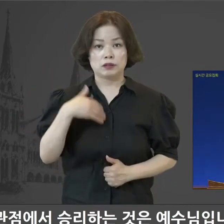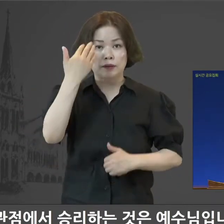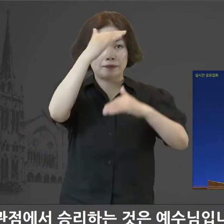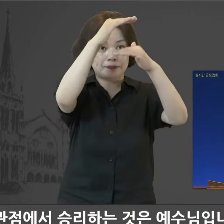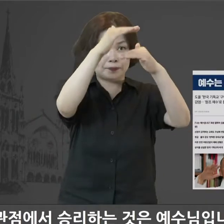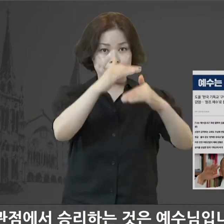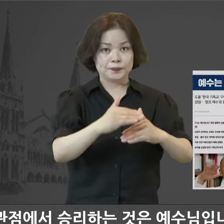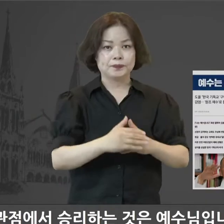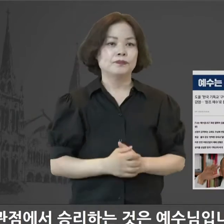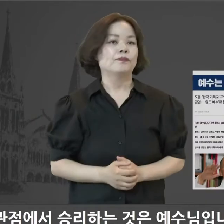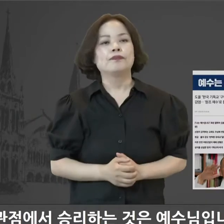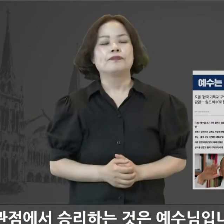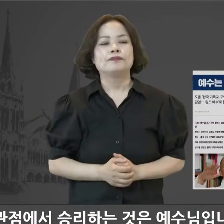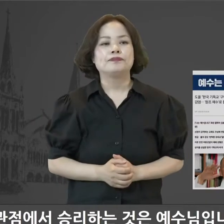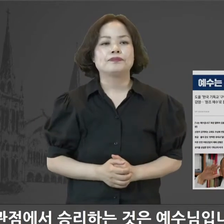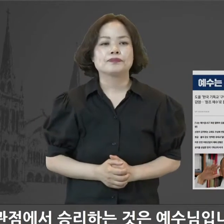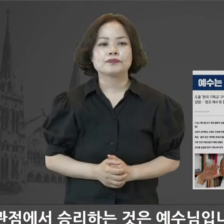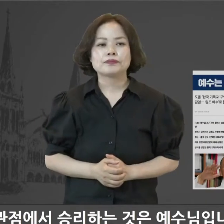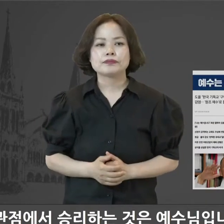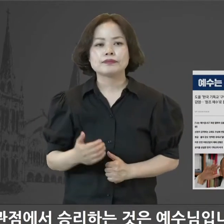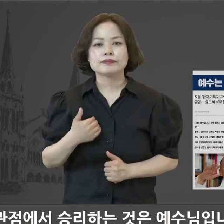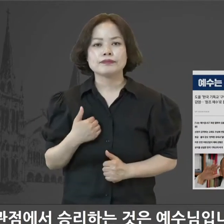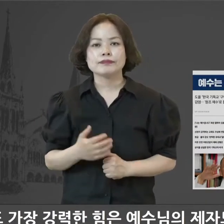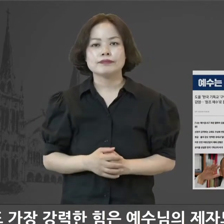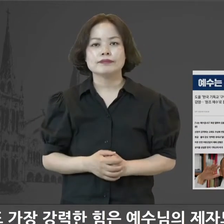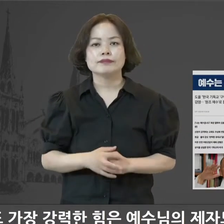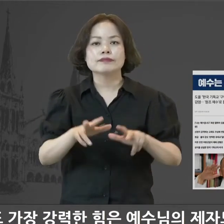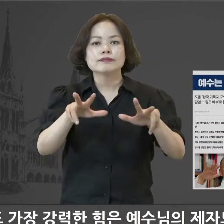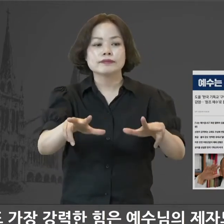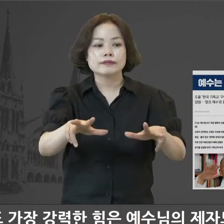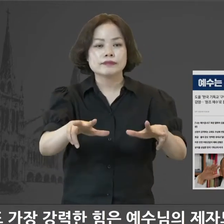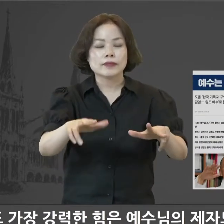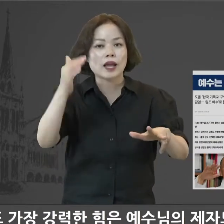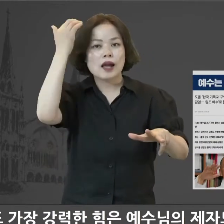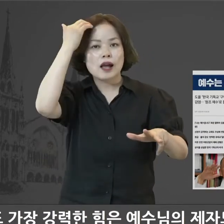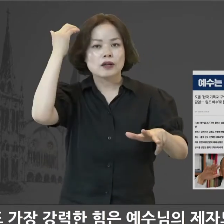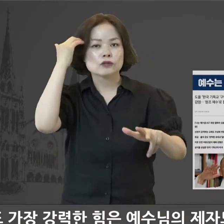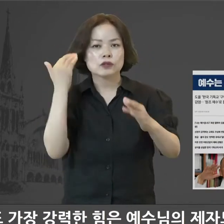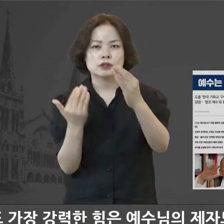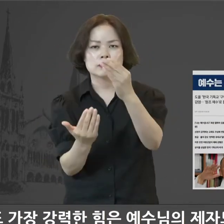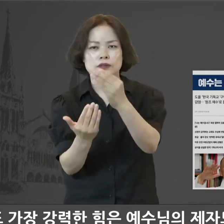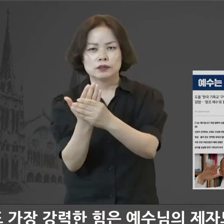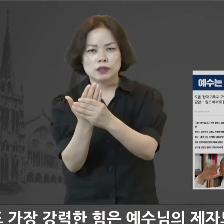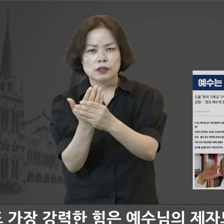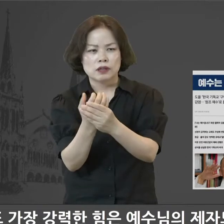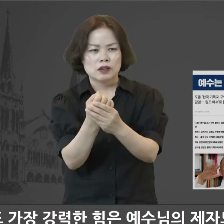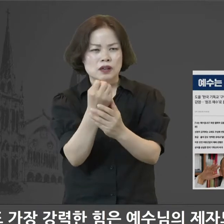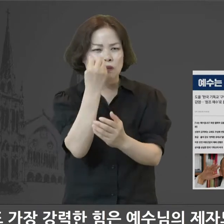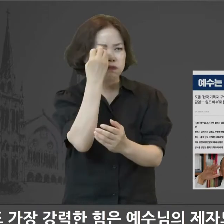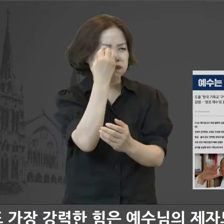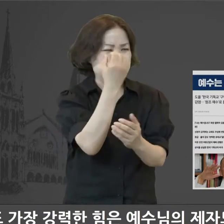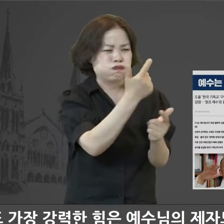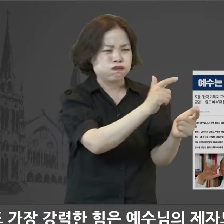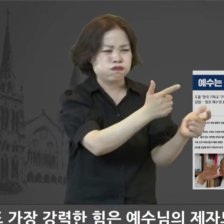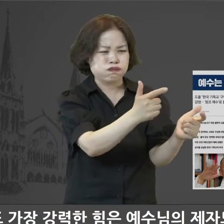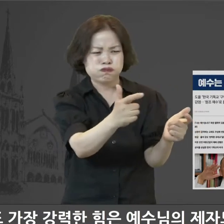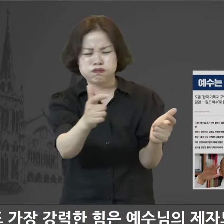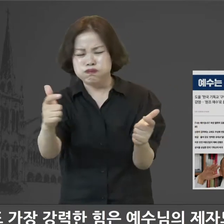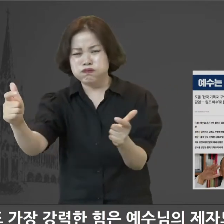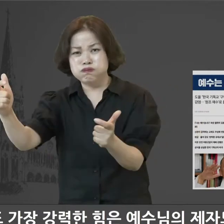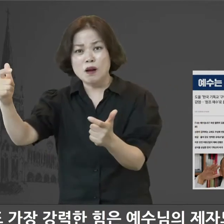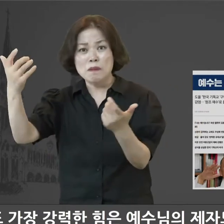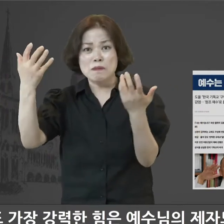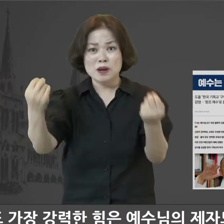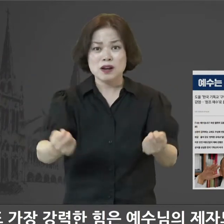보여주세요. 제가 그래서 지금 현재 한국에서 일어나는 별의별 희한한 일들을 봅니다.